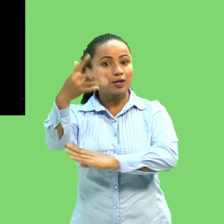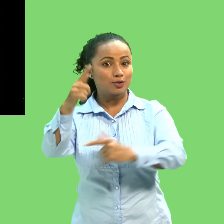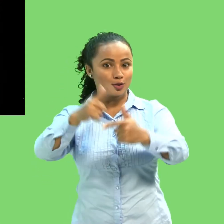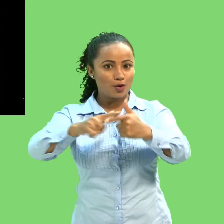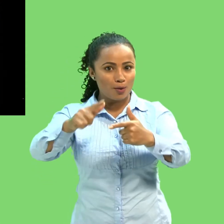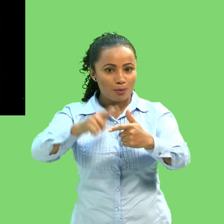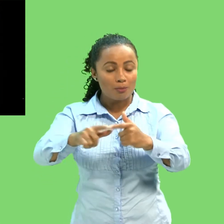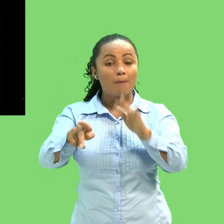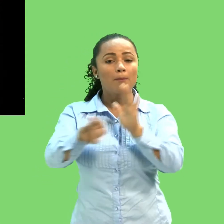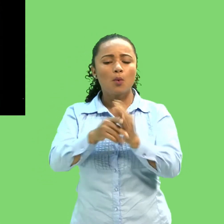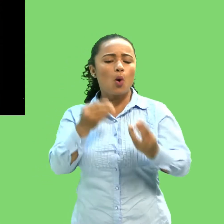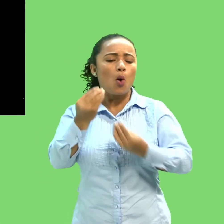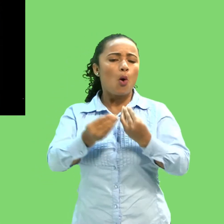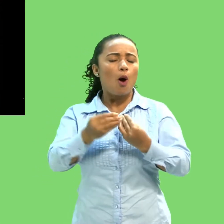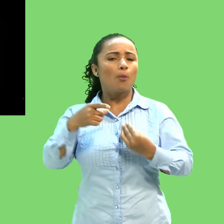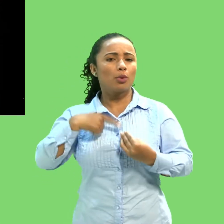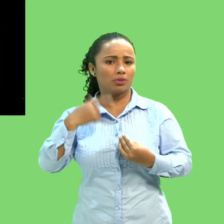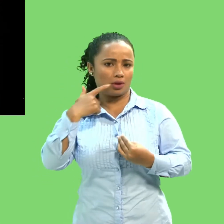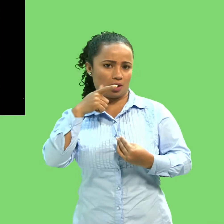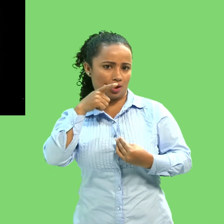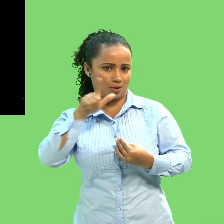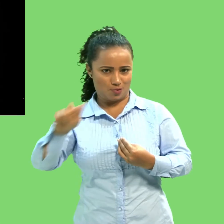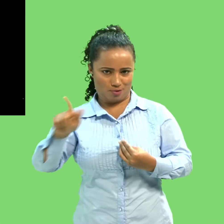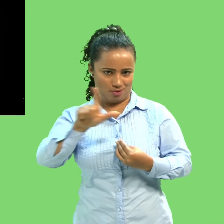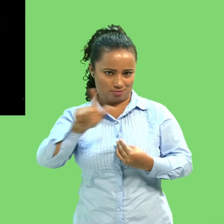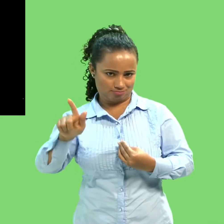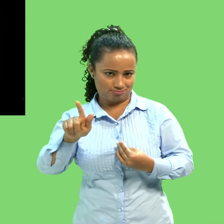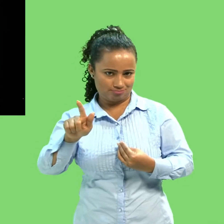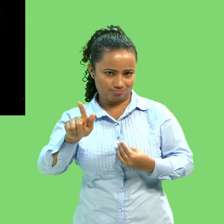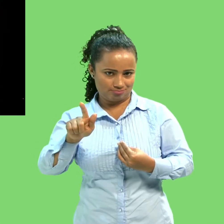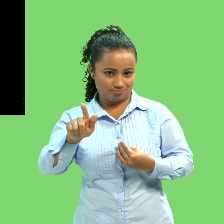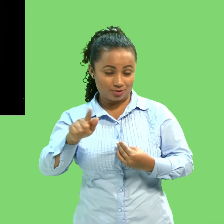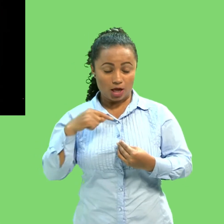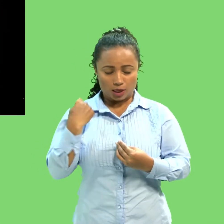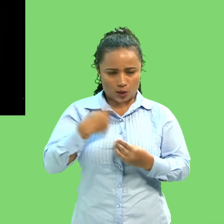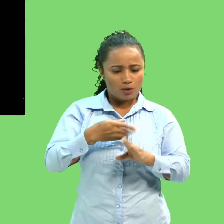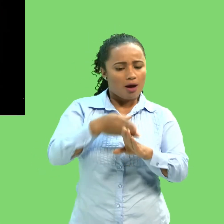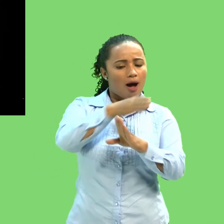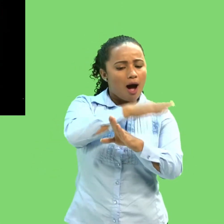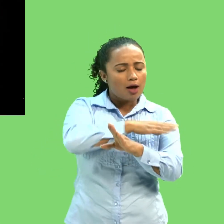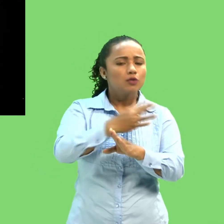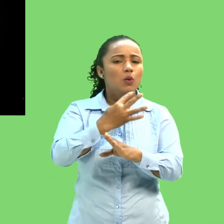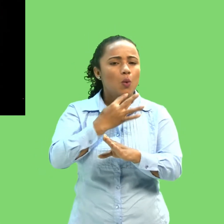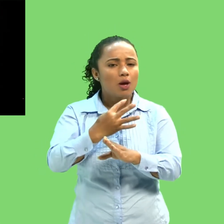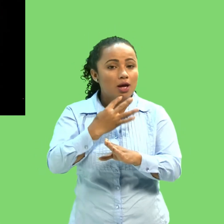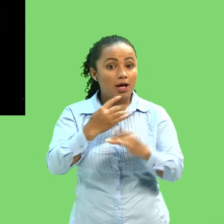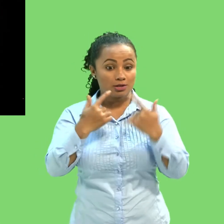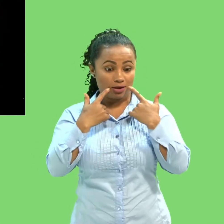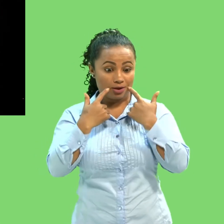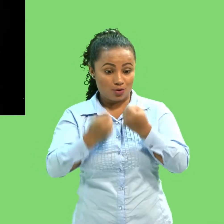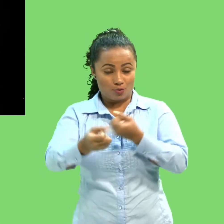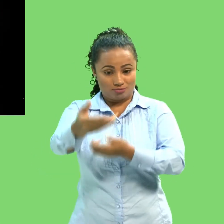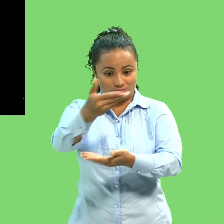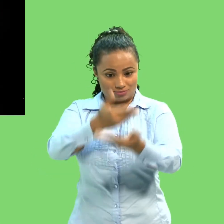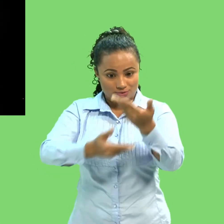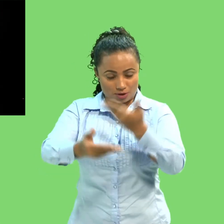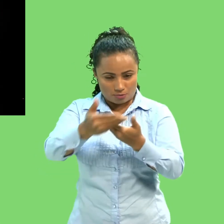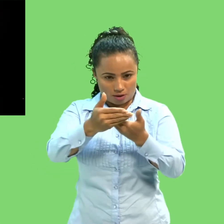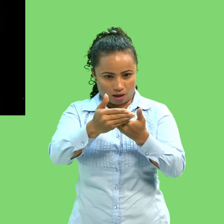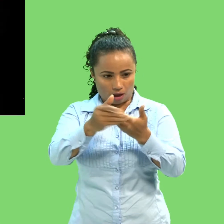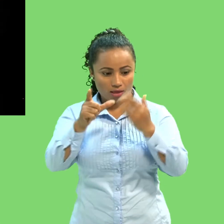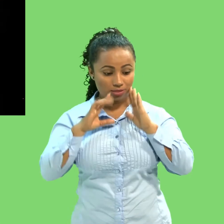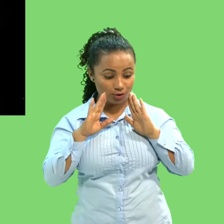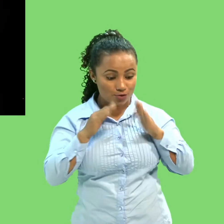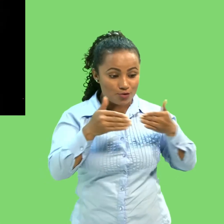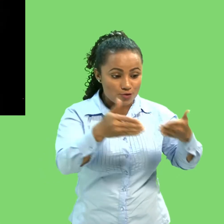no uso da linguagem. Então, se inicialmente nós tínhamos a visão da linguística aplicada como língua, agora teremos também